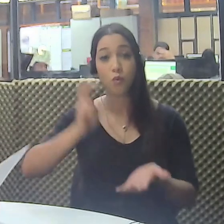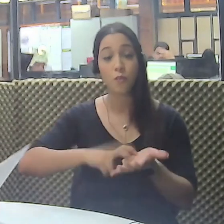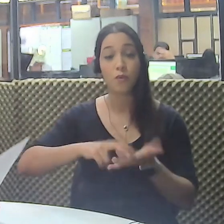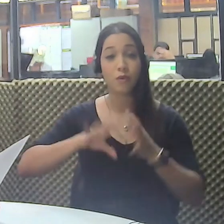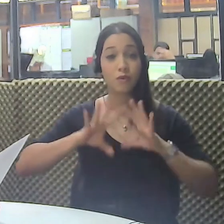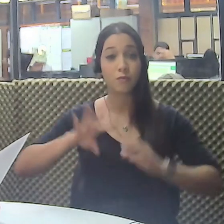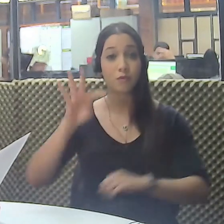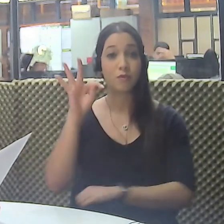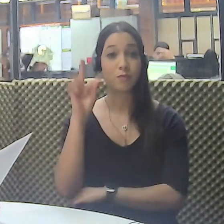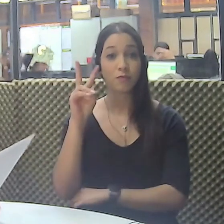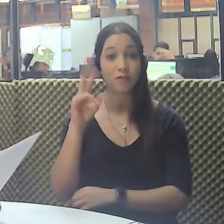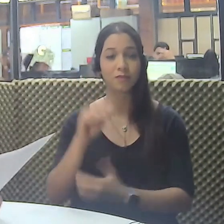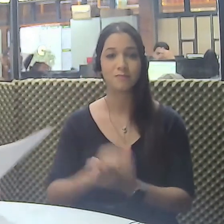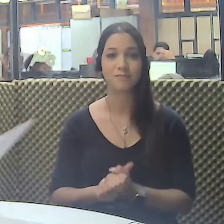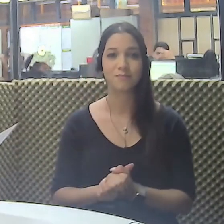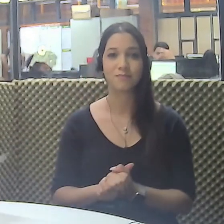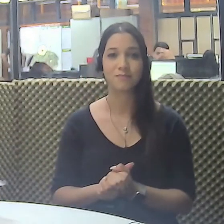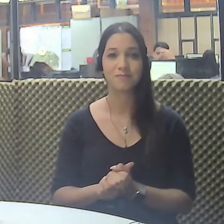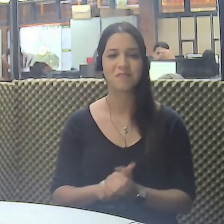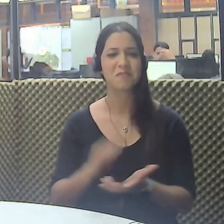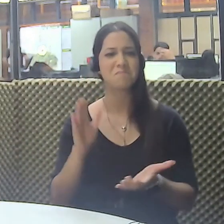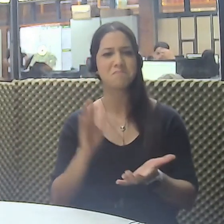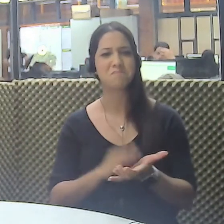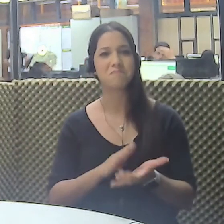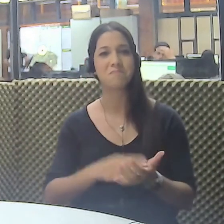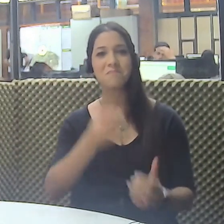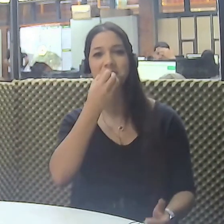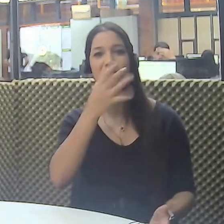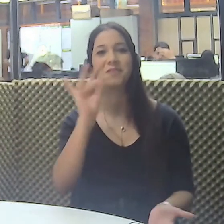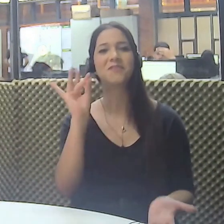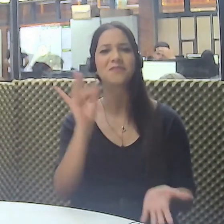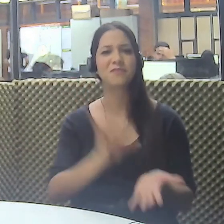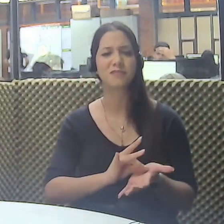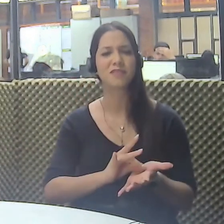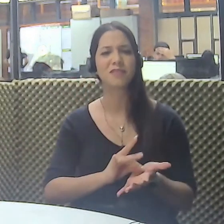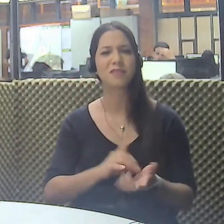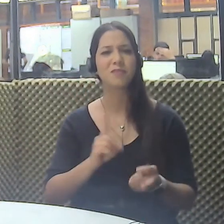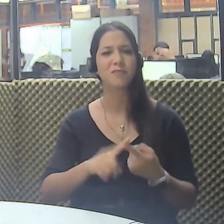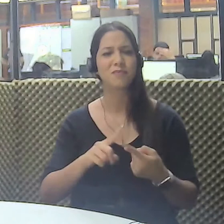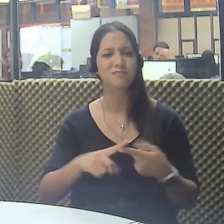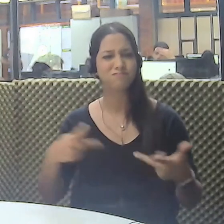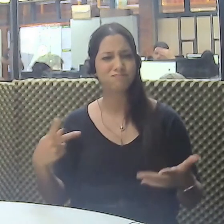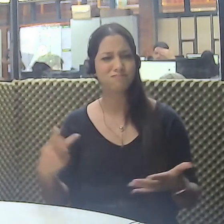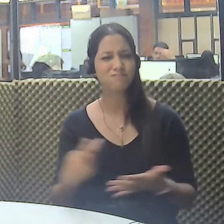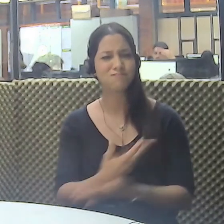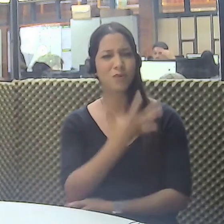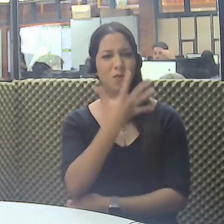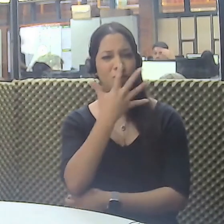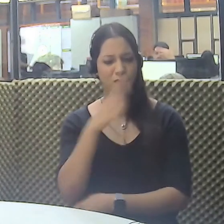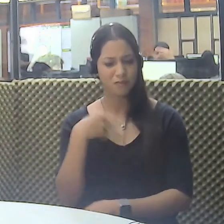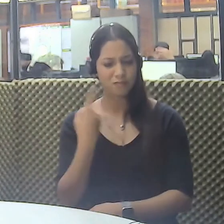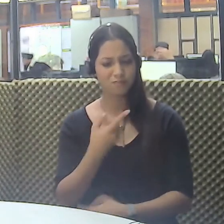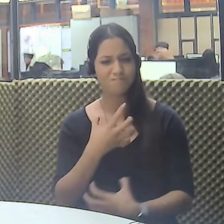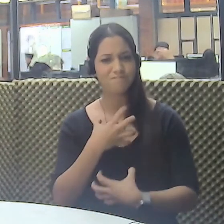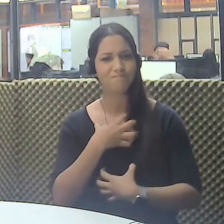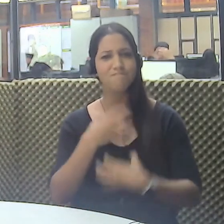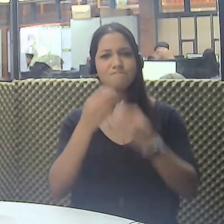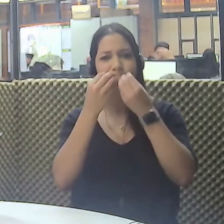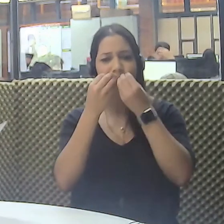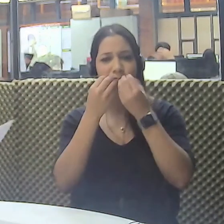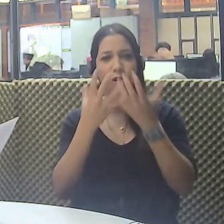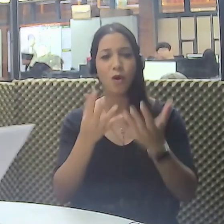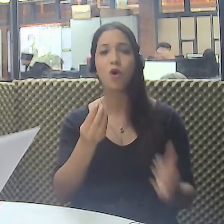Praça Tubal Vilela. Oh, parabéns, muito bom mesmo, sério mesmo. Isso aí é uma coisa que pra gente é muito bom, sabe? Porque então dá